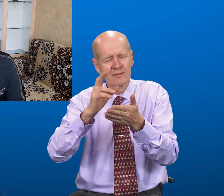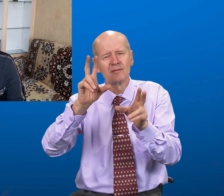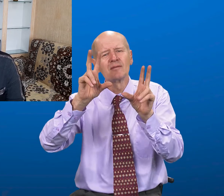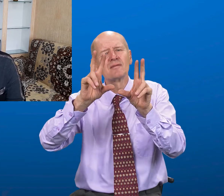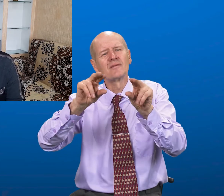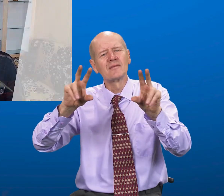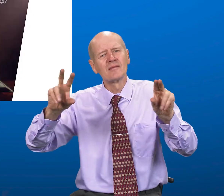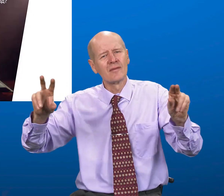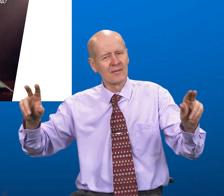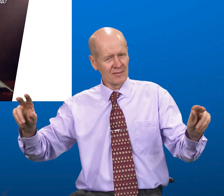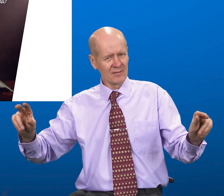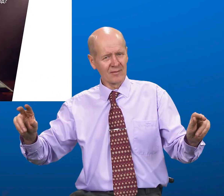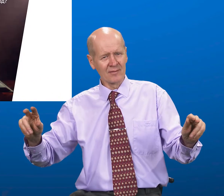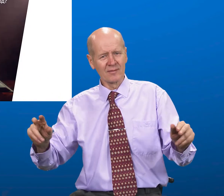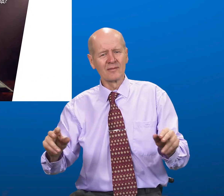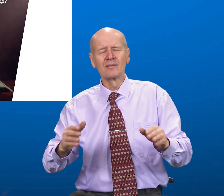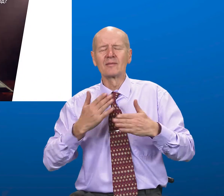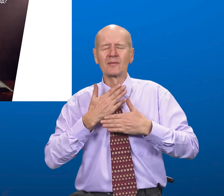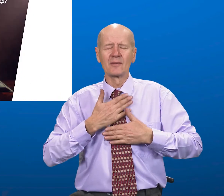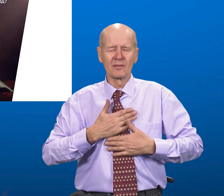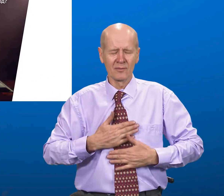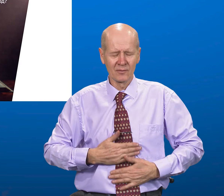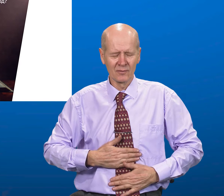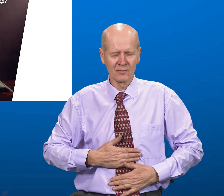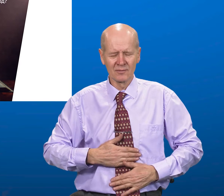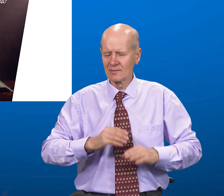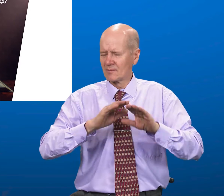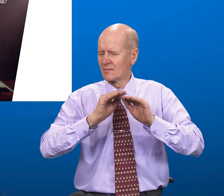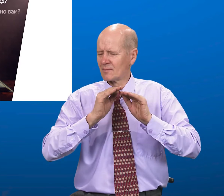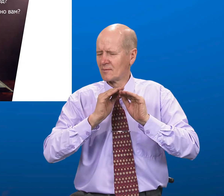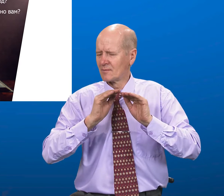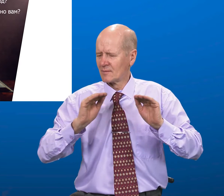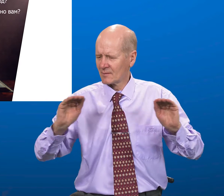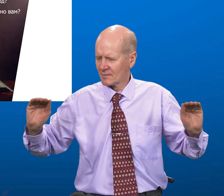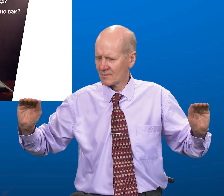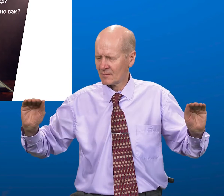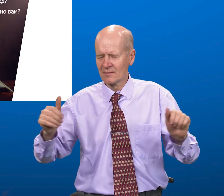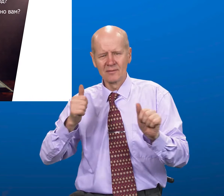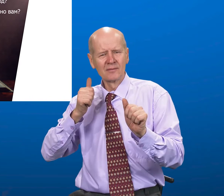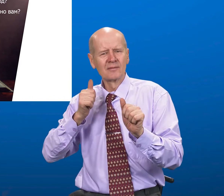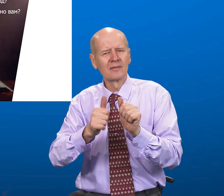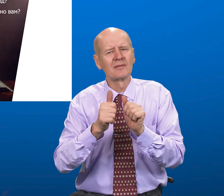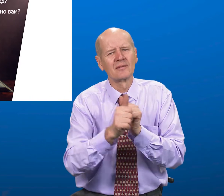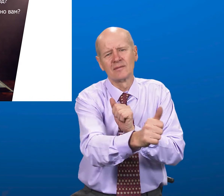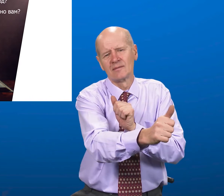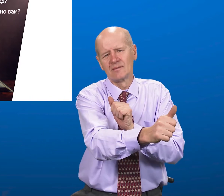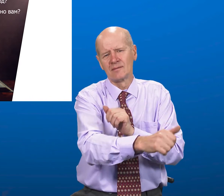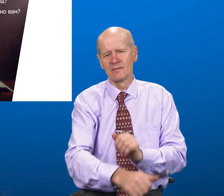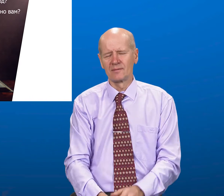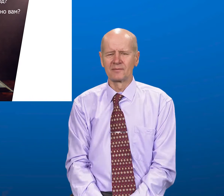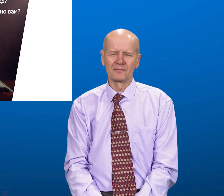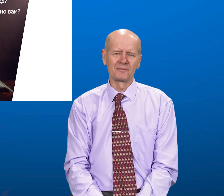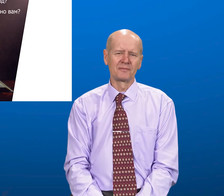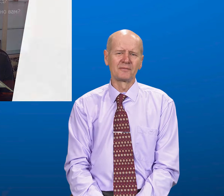на вопросы. В чем хочет заверить Господь свой народ? Какую уверенность эти тексты